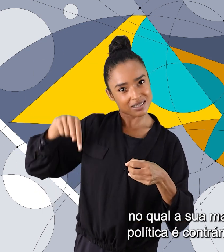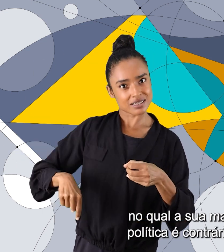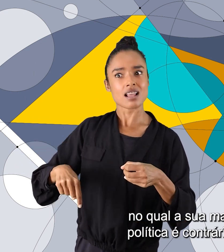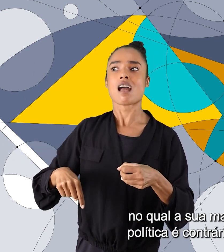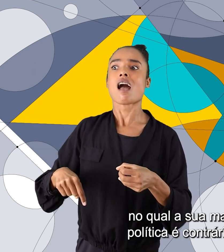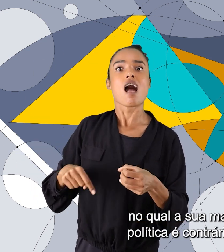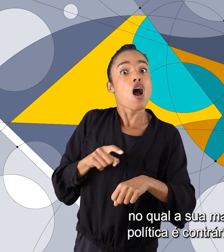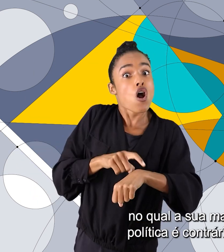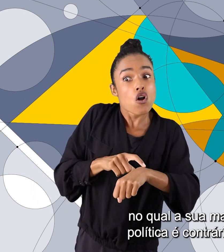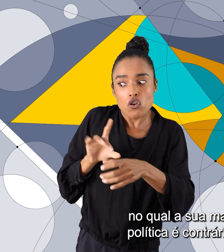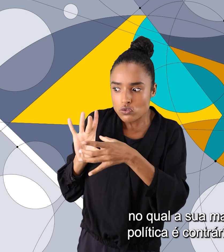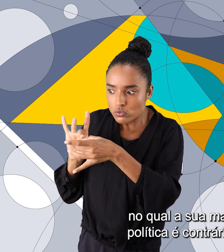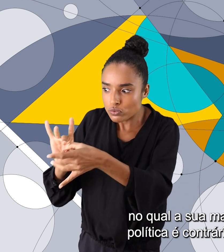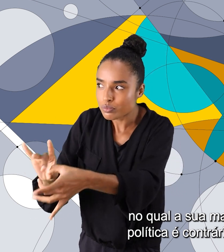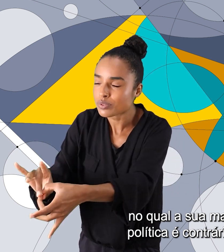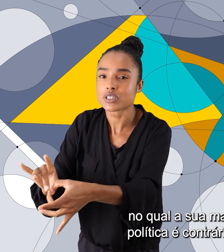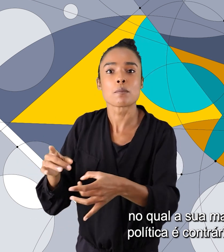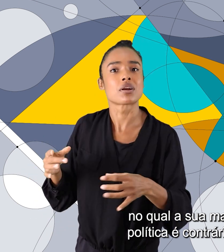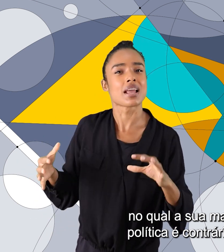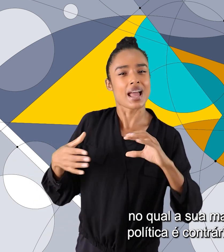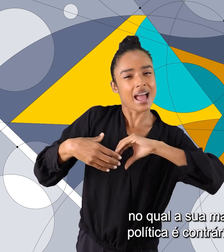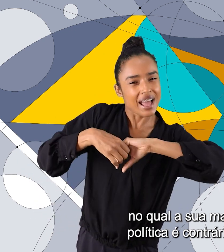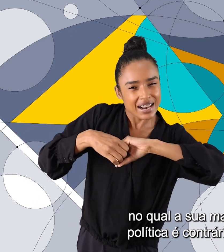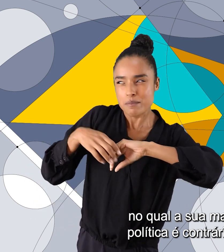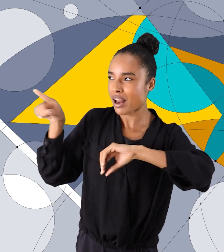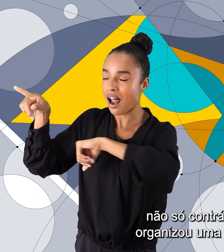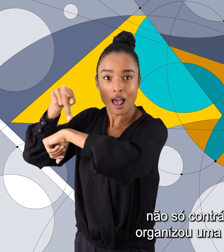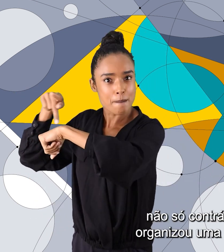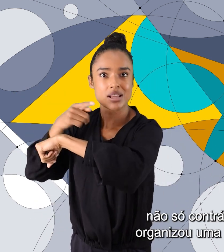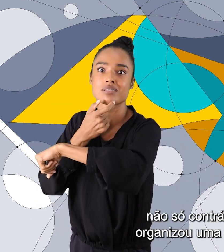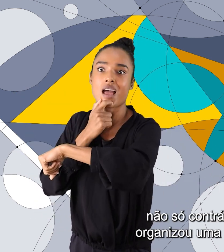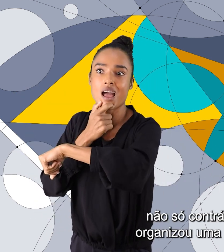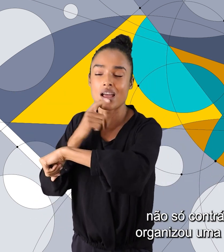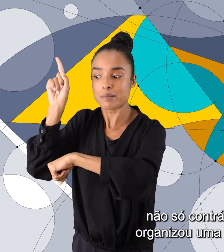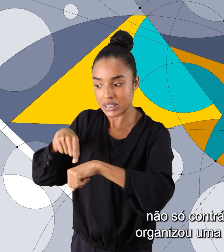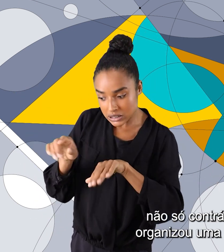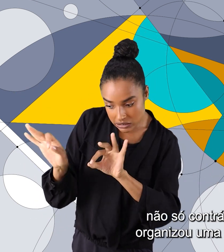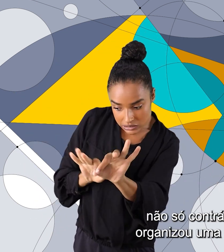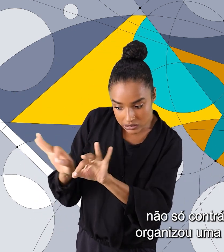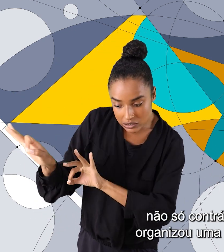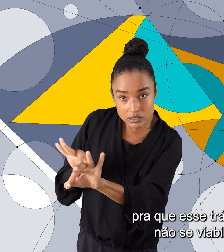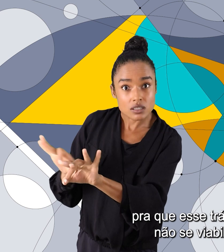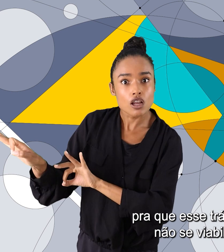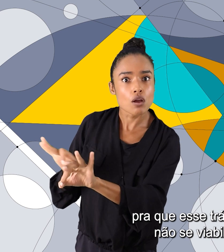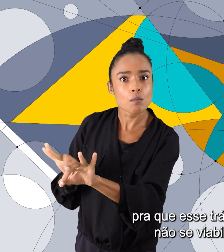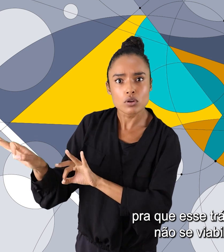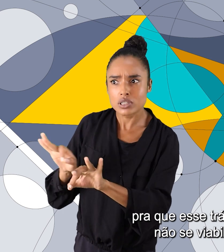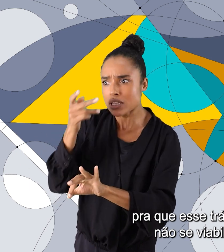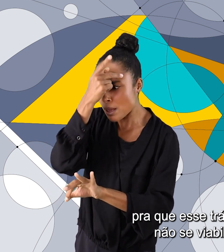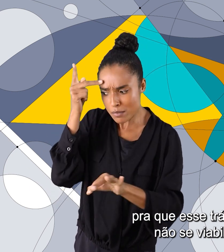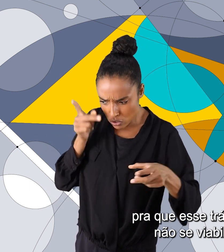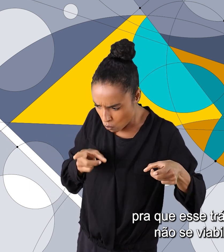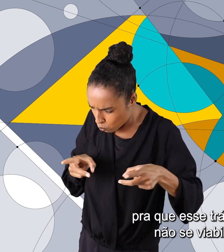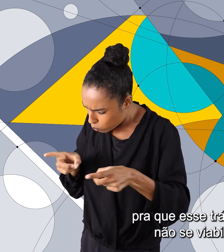contexto, no qual a sua maior parceira política é contrária ao tráfico, não só contrária, como organizou uma campanha para que esse tráfico,